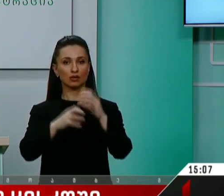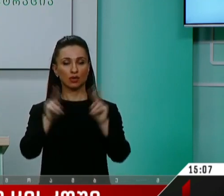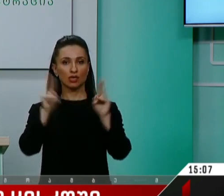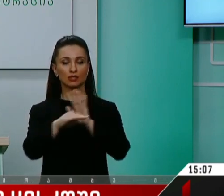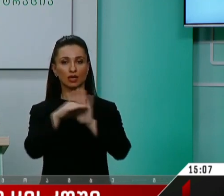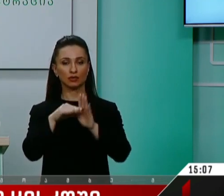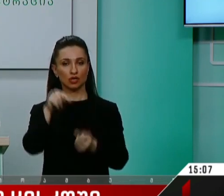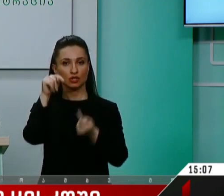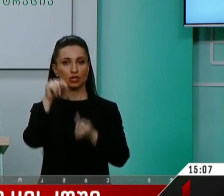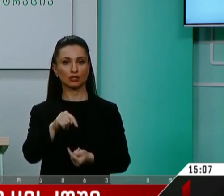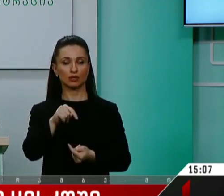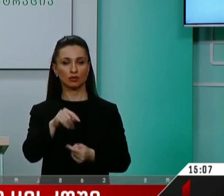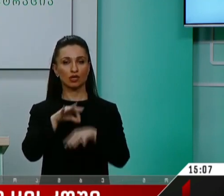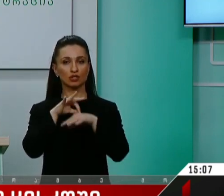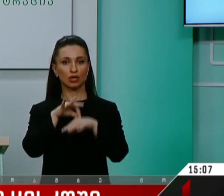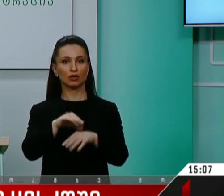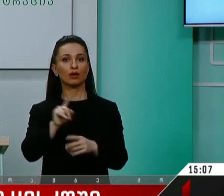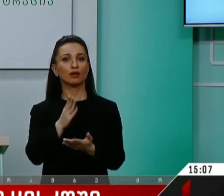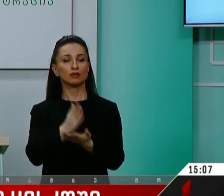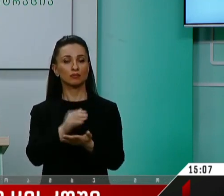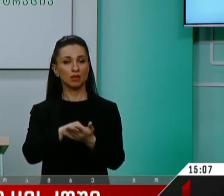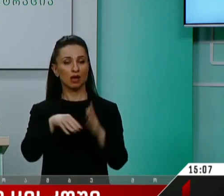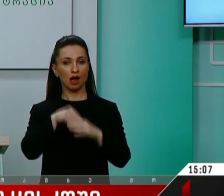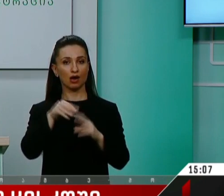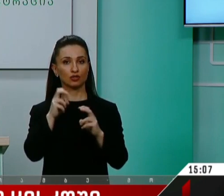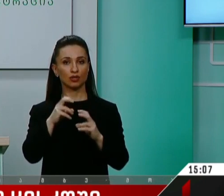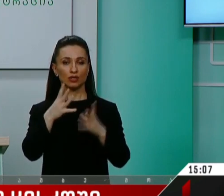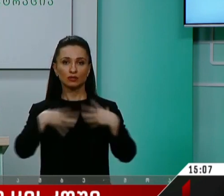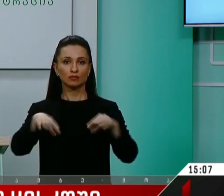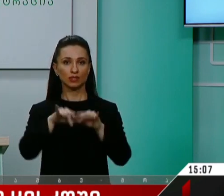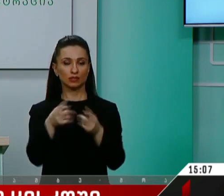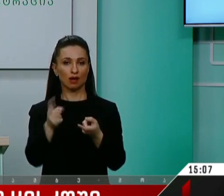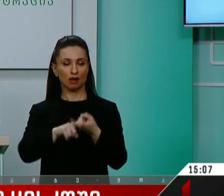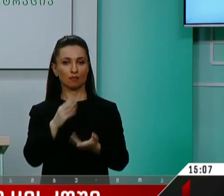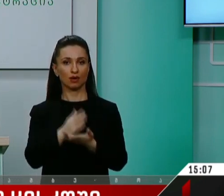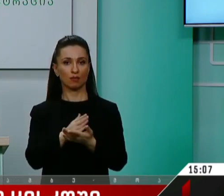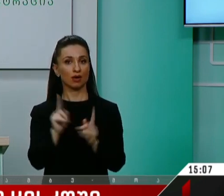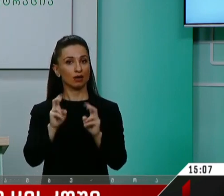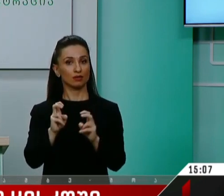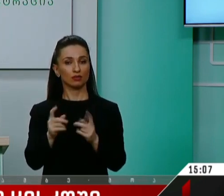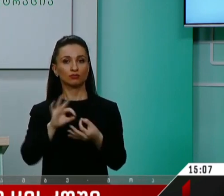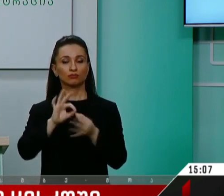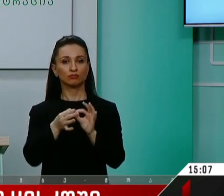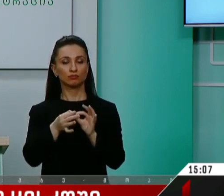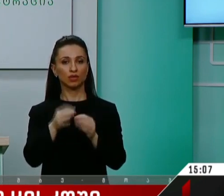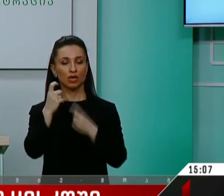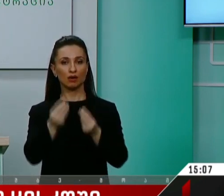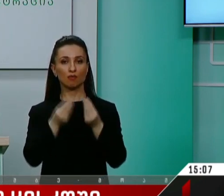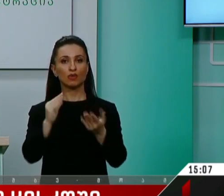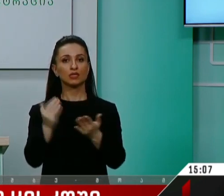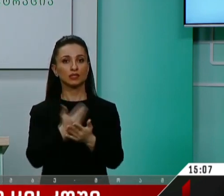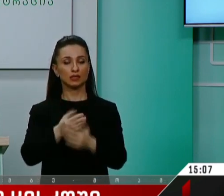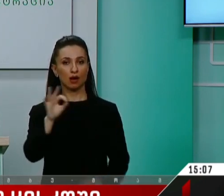orisul standarde vise sa va misat, chatareba stradgan arcele vis saerta sa camie. Race efeba detaluri informații asta